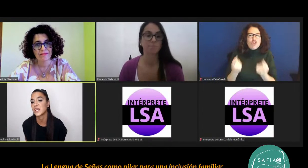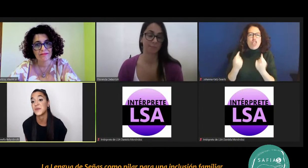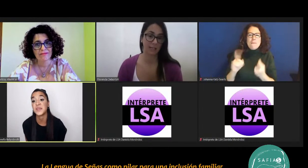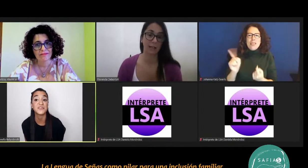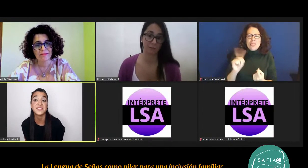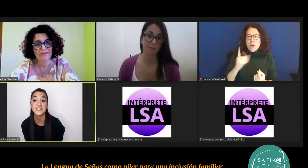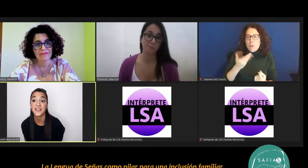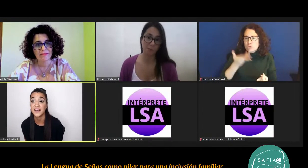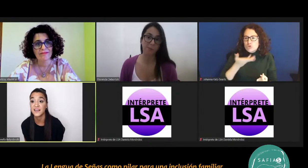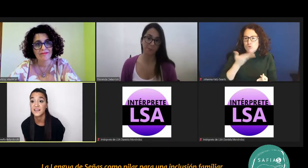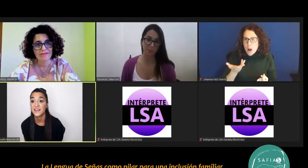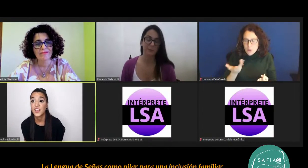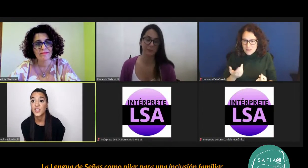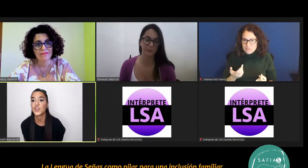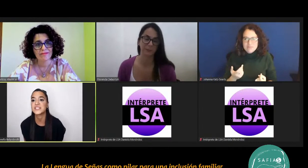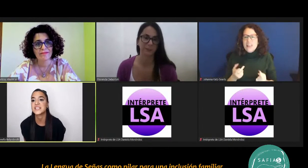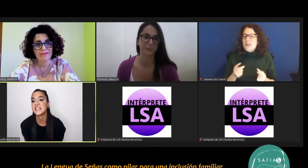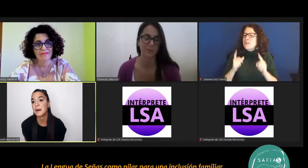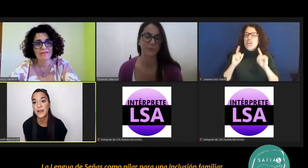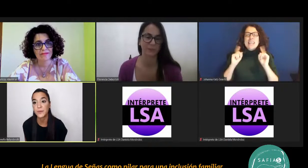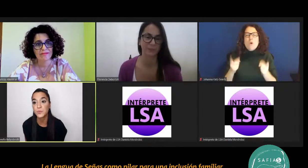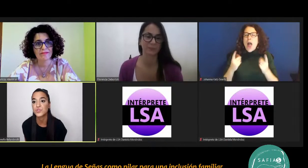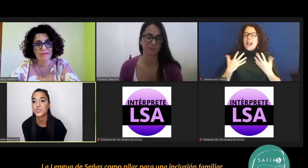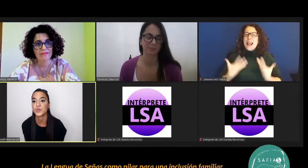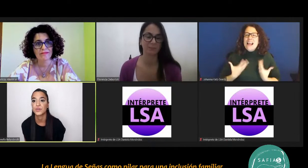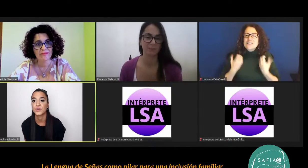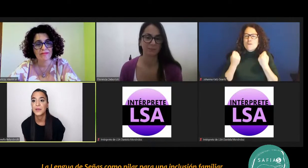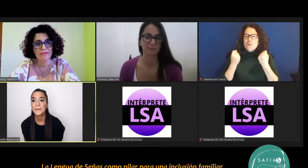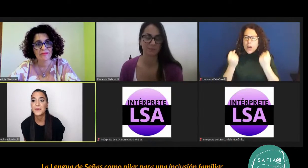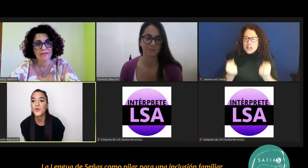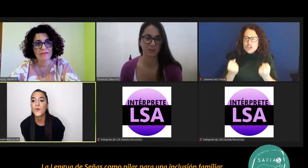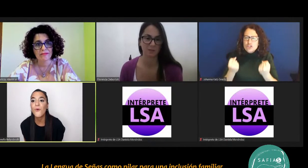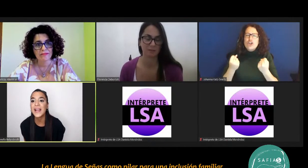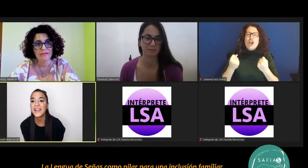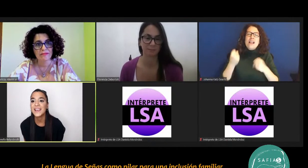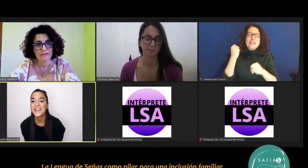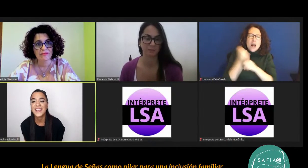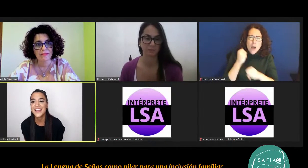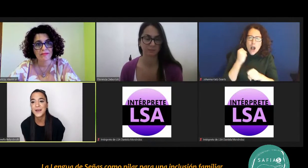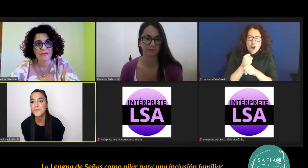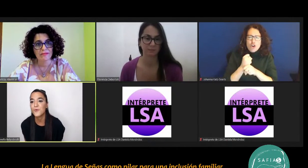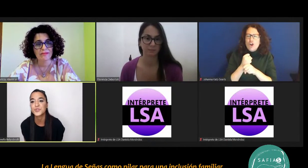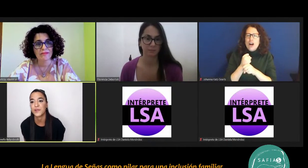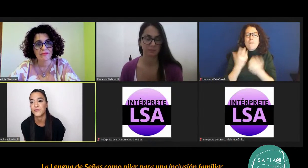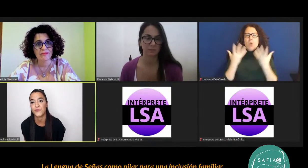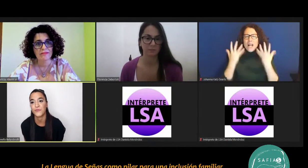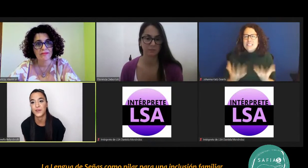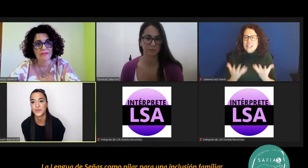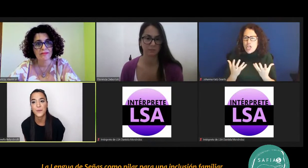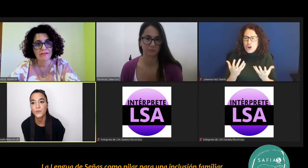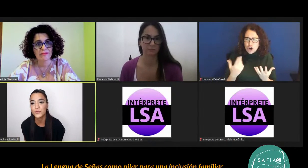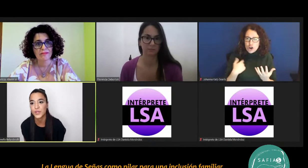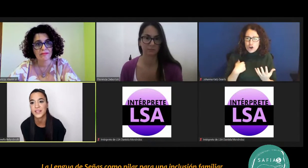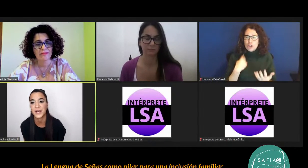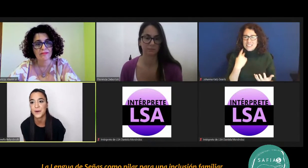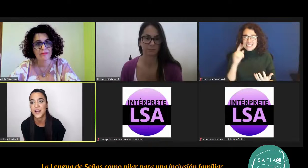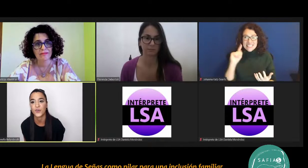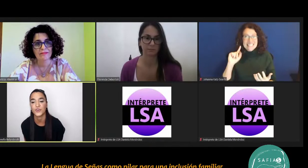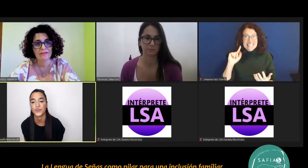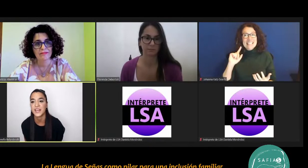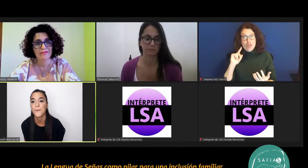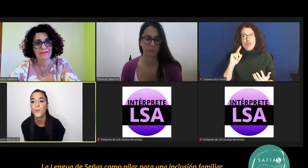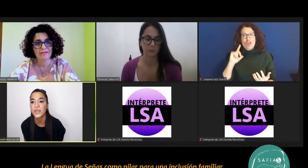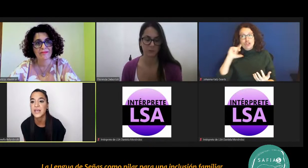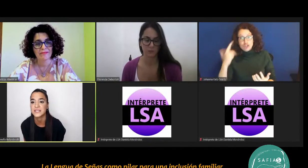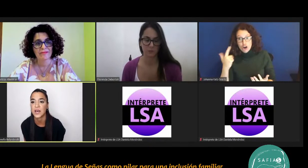mucha actividad física, no necesitaba hablar mucho, pero igual era mucho el esfuerzo, era mucho el